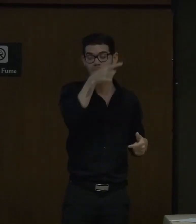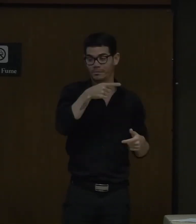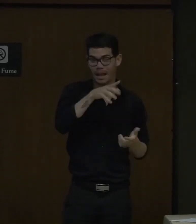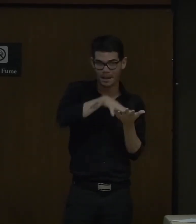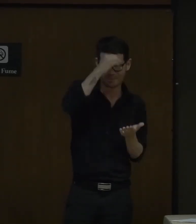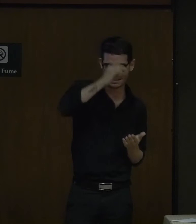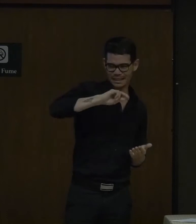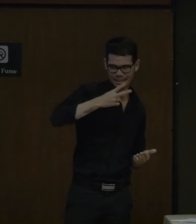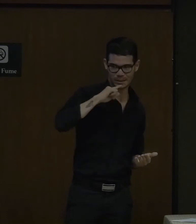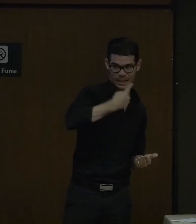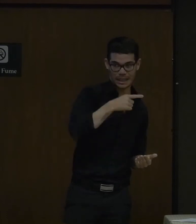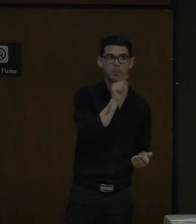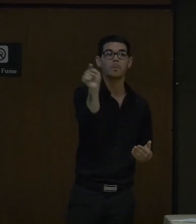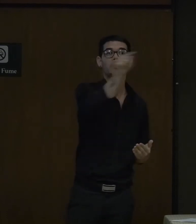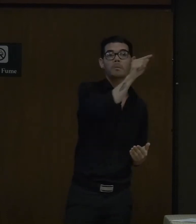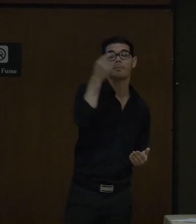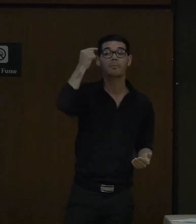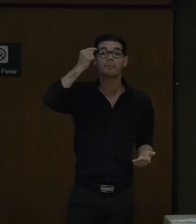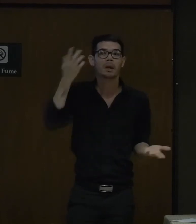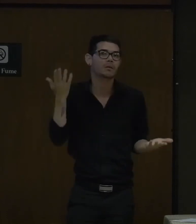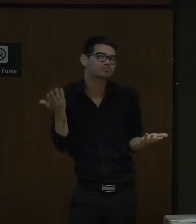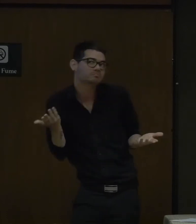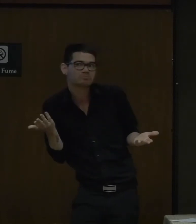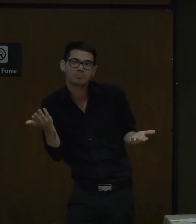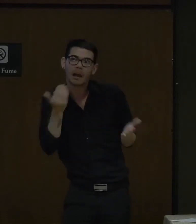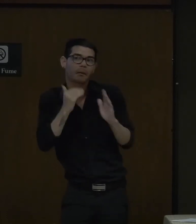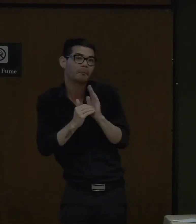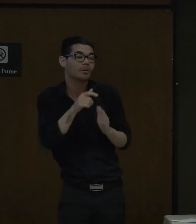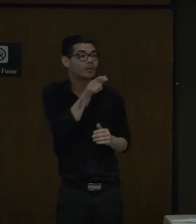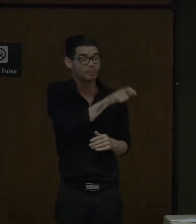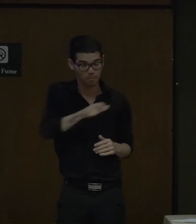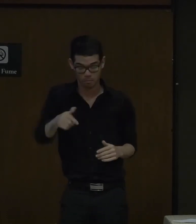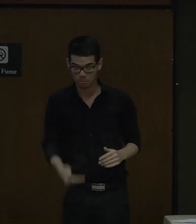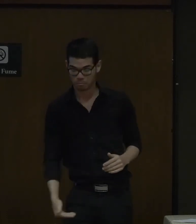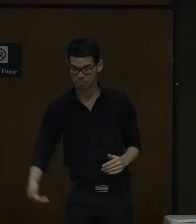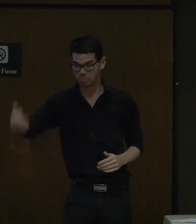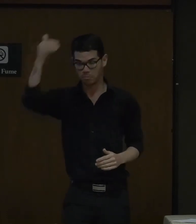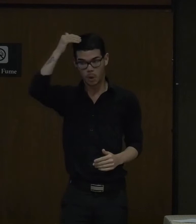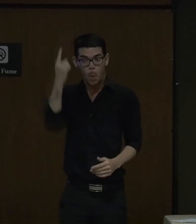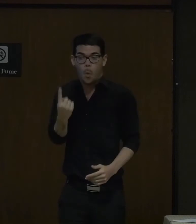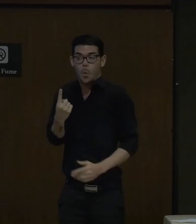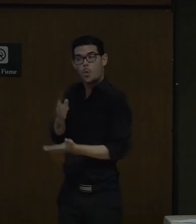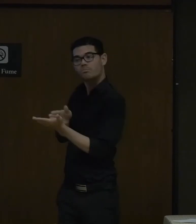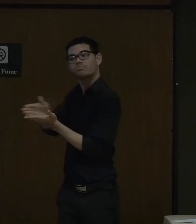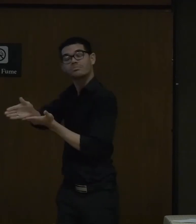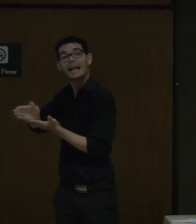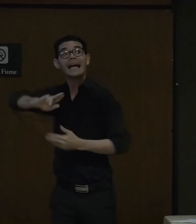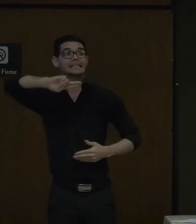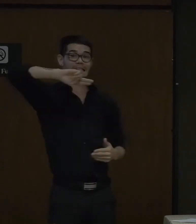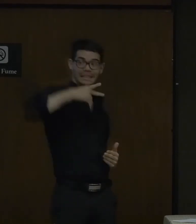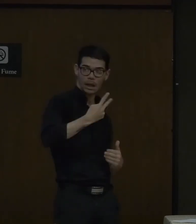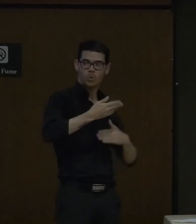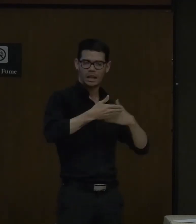lengua, personas que a lo mejor empiezan a aprender una segunda lengua tarde, también son bilingües. Y muchas veces ellos no se consideran a sí